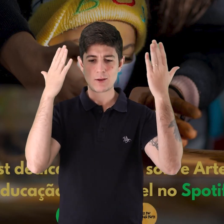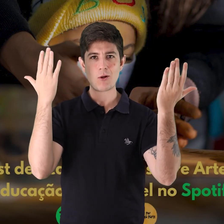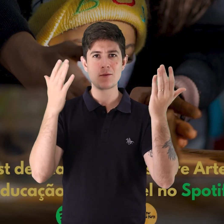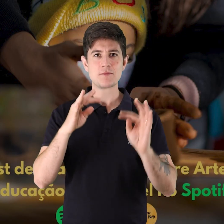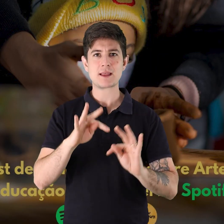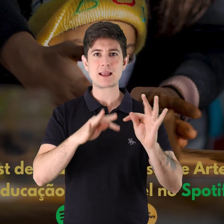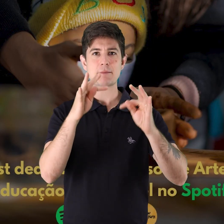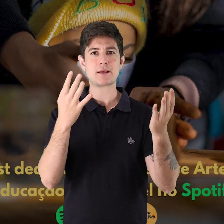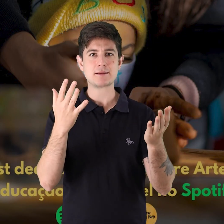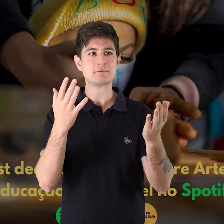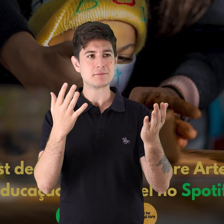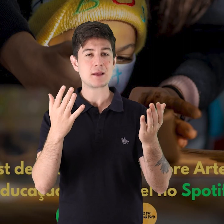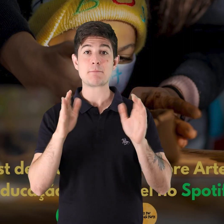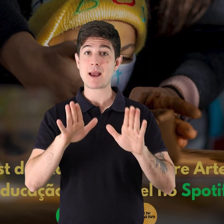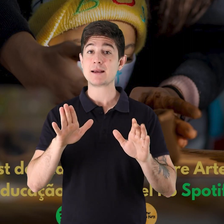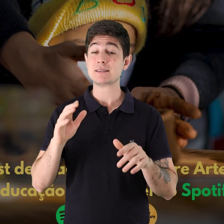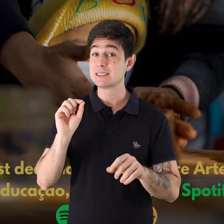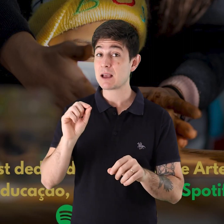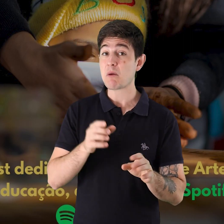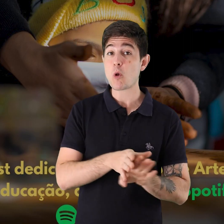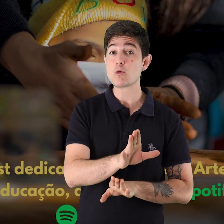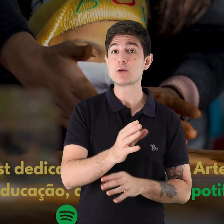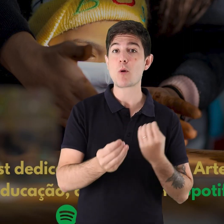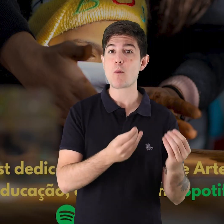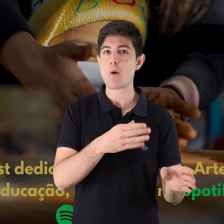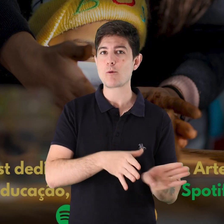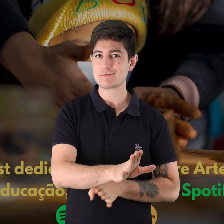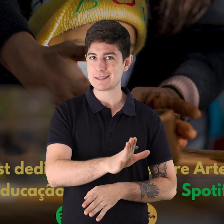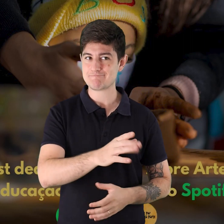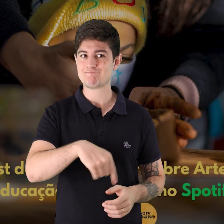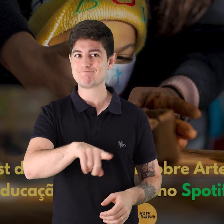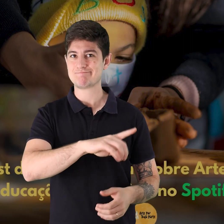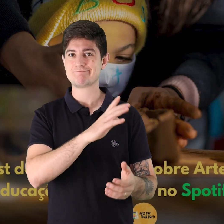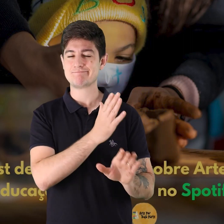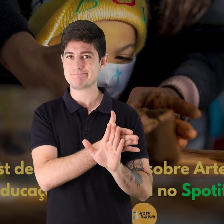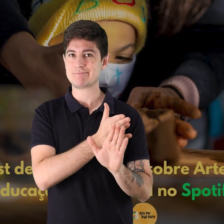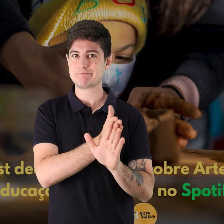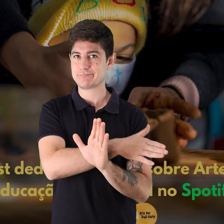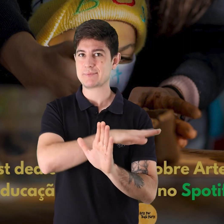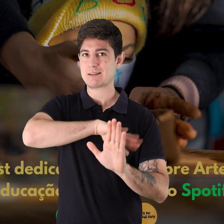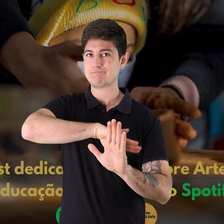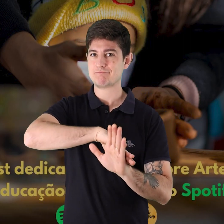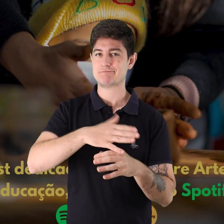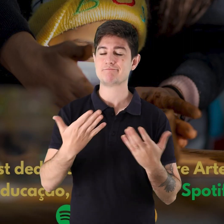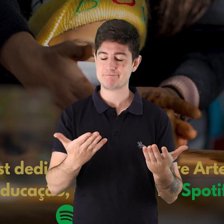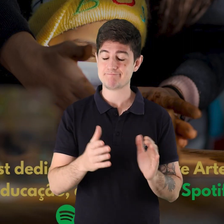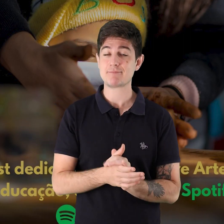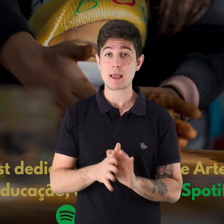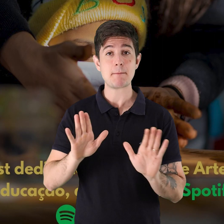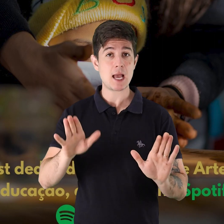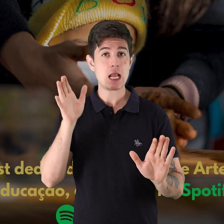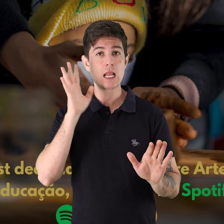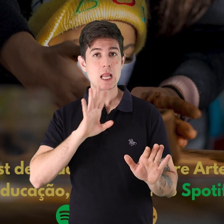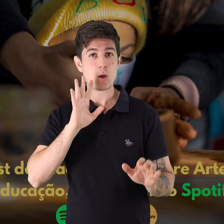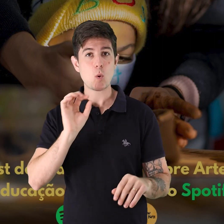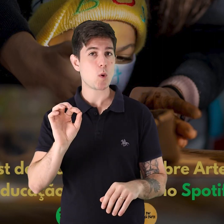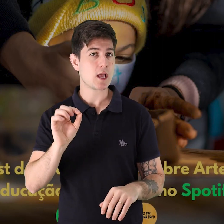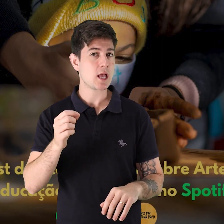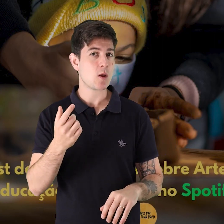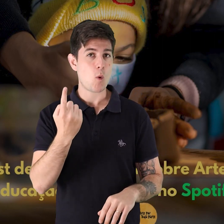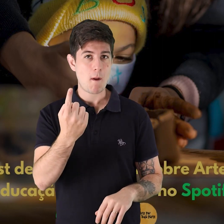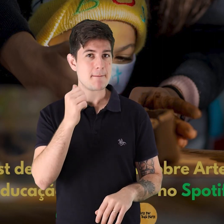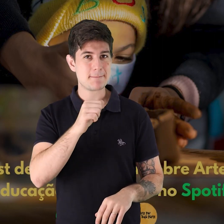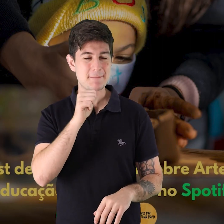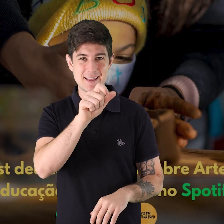grupo de terapia. O duro é o conselho que você vai dar pra aquela menina, né? E foi muito interessante que não tinha